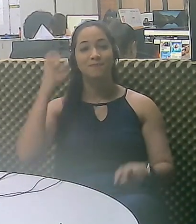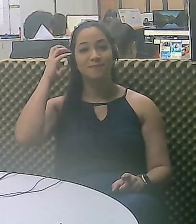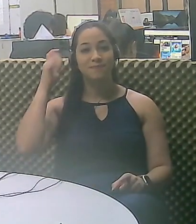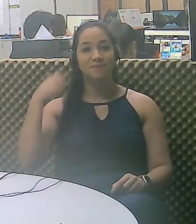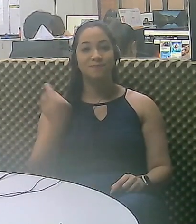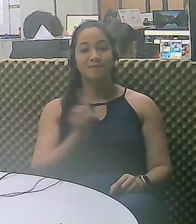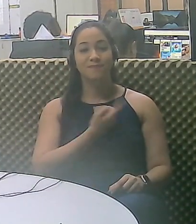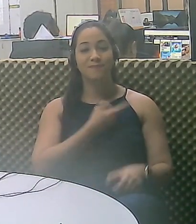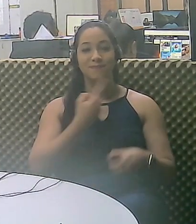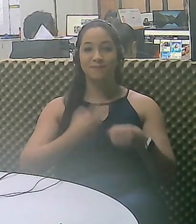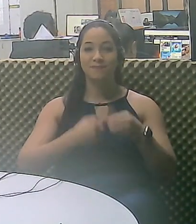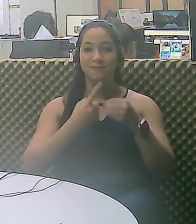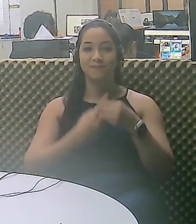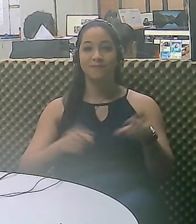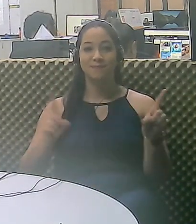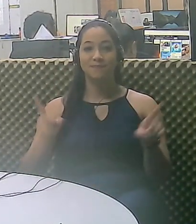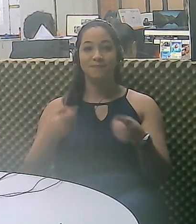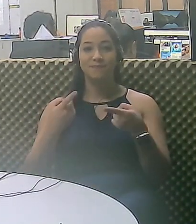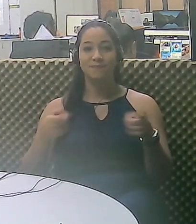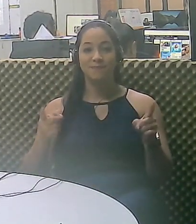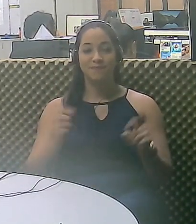Rádio Nossa Cidade.